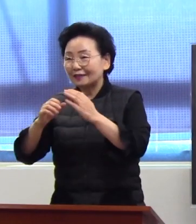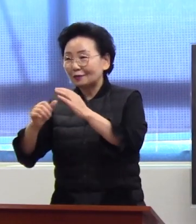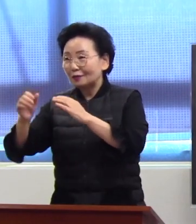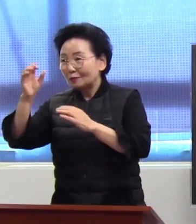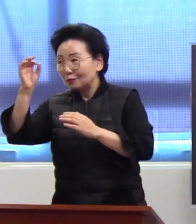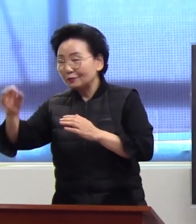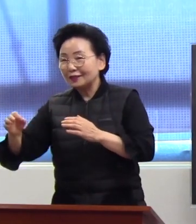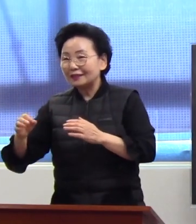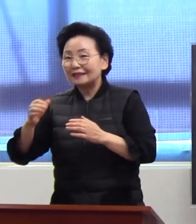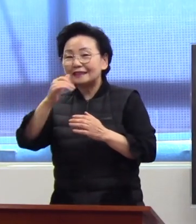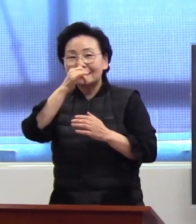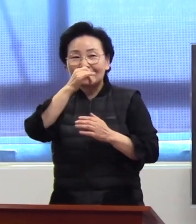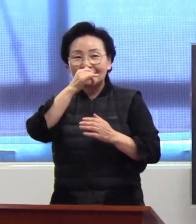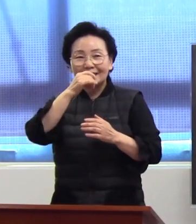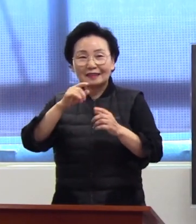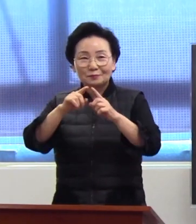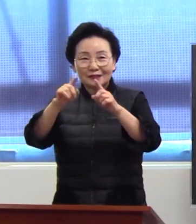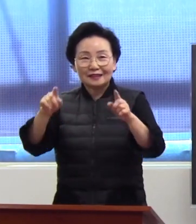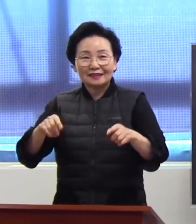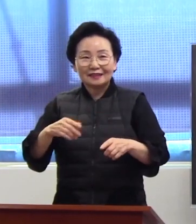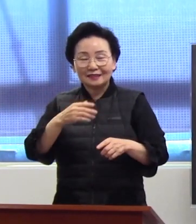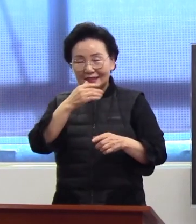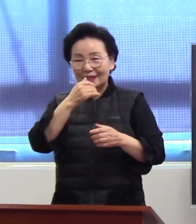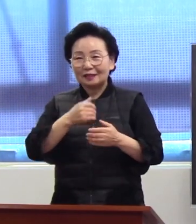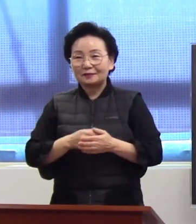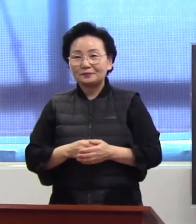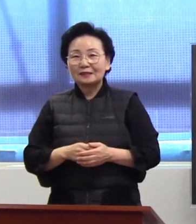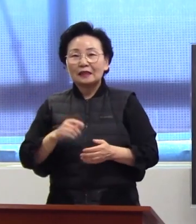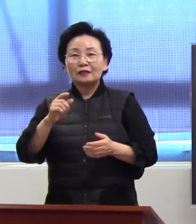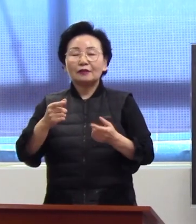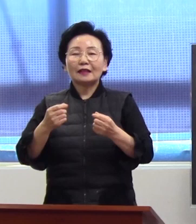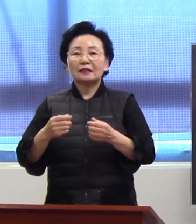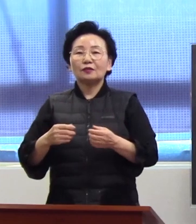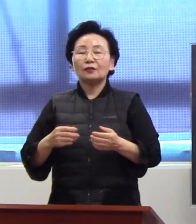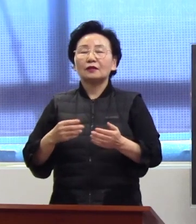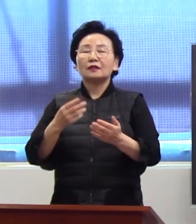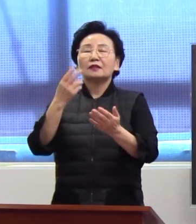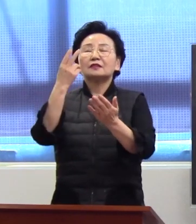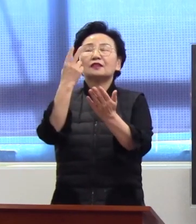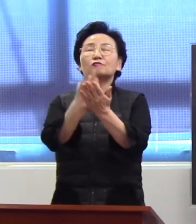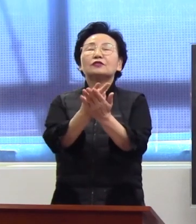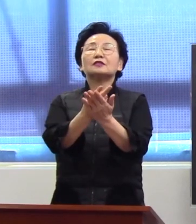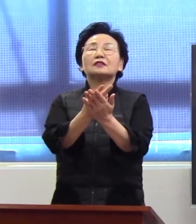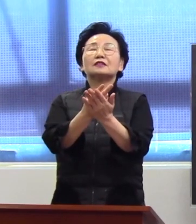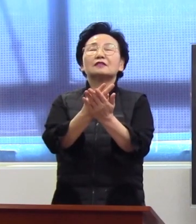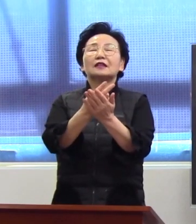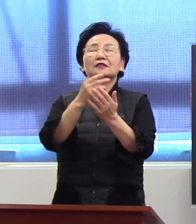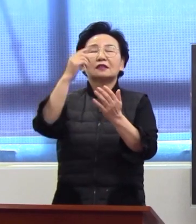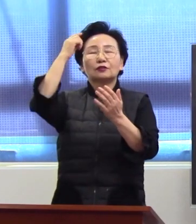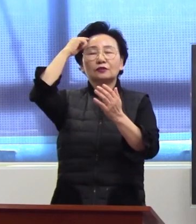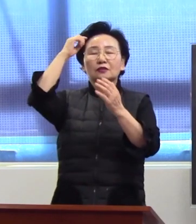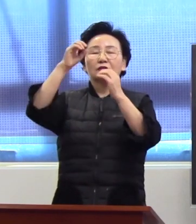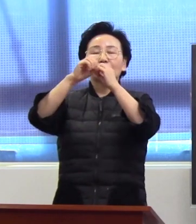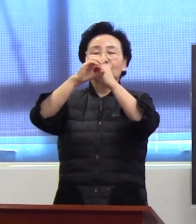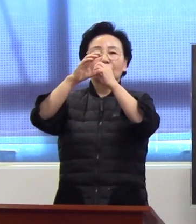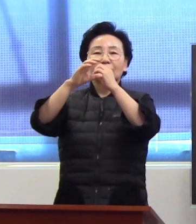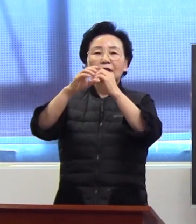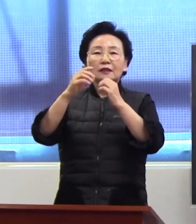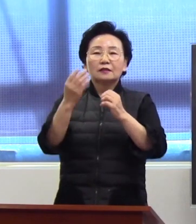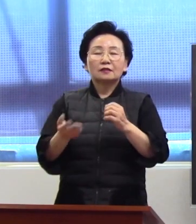가서 보면 있잖아. 이렇게 비닐 입는 사람. 그와 같이 하고 그냥 누워서 있는 거야. 그냥 정신은 없고.